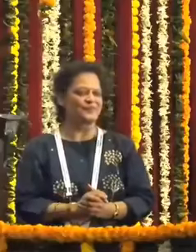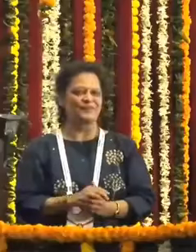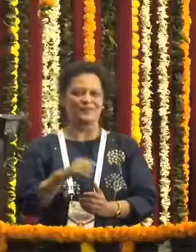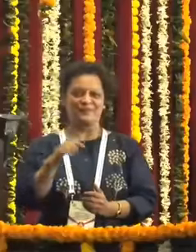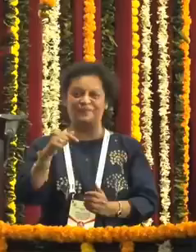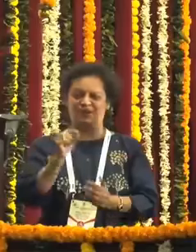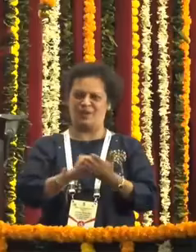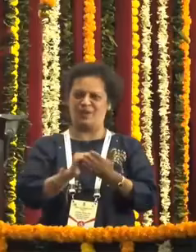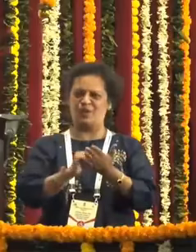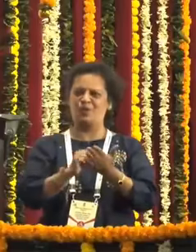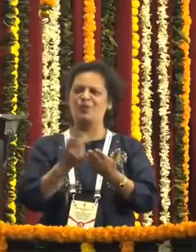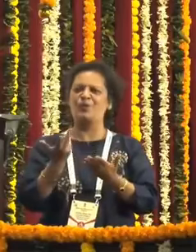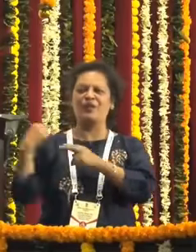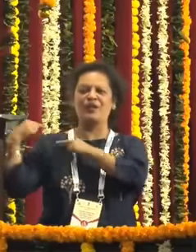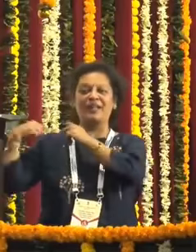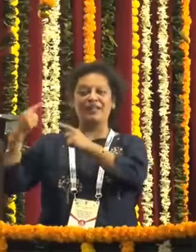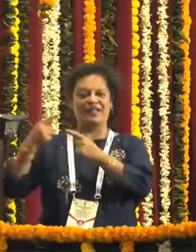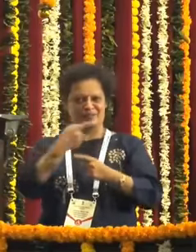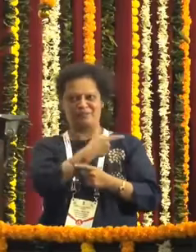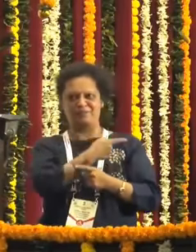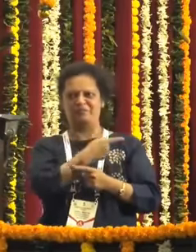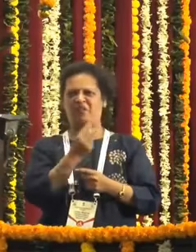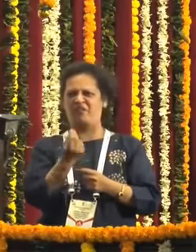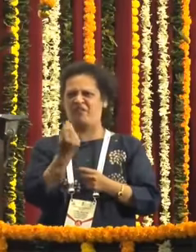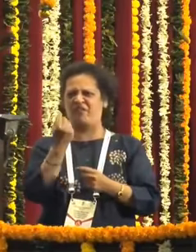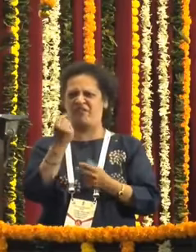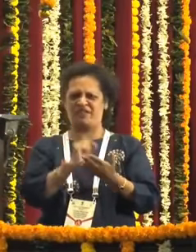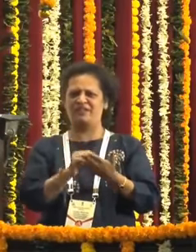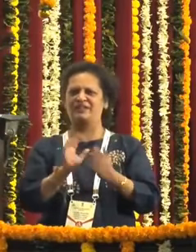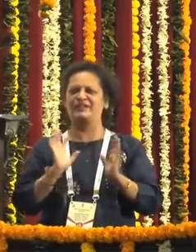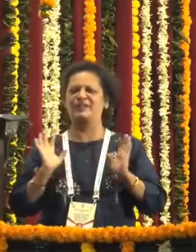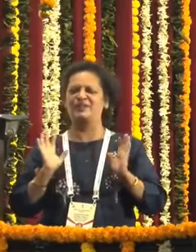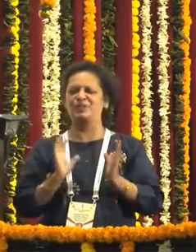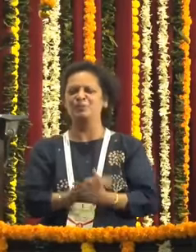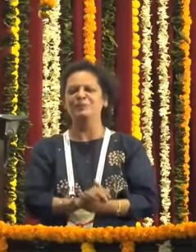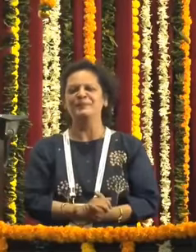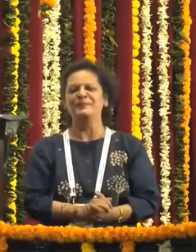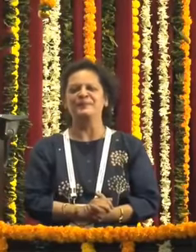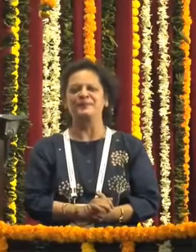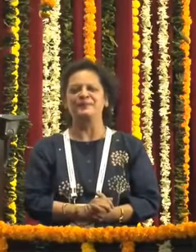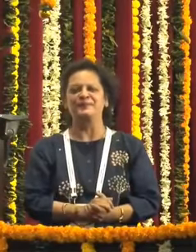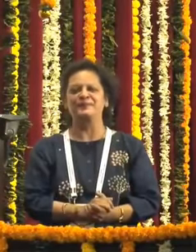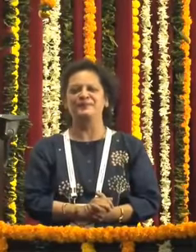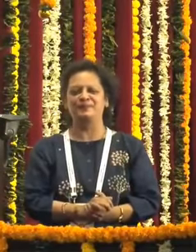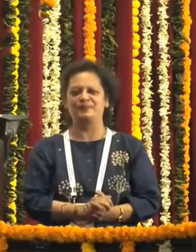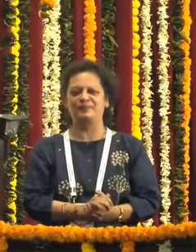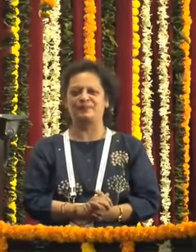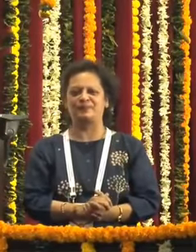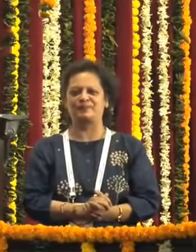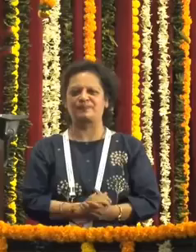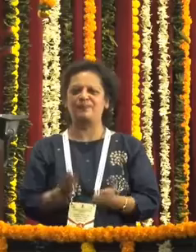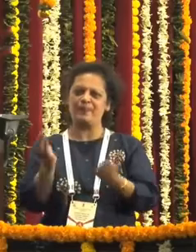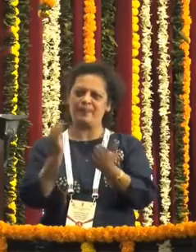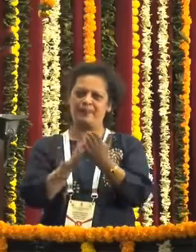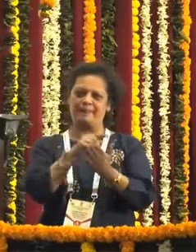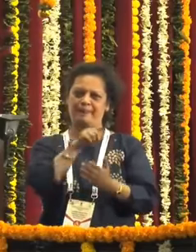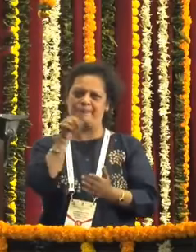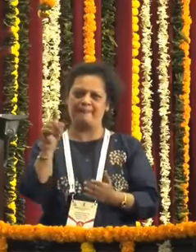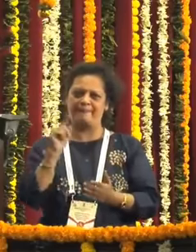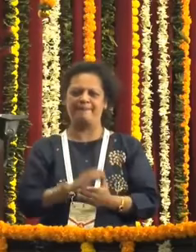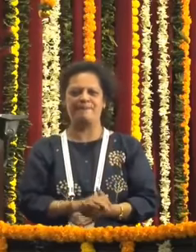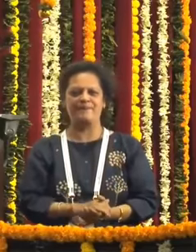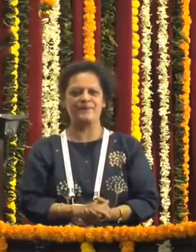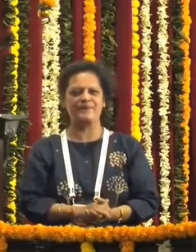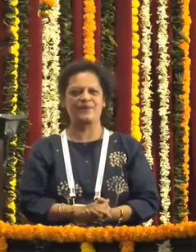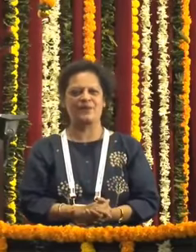याची देखील नोंद इतिहासामध्ये झाल्याशिवाय राहणार नाही. एवढंच मी या प्रसंगी सांगतो. पुन्हा एकदा